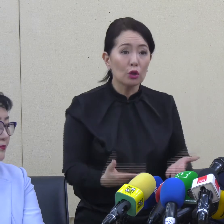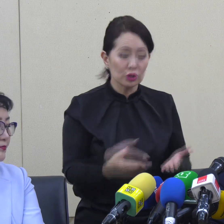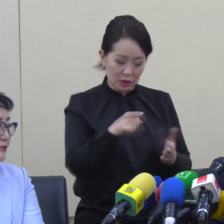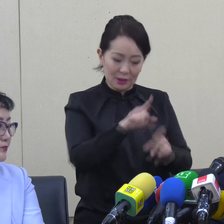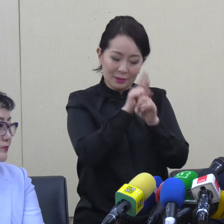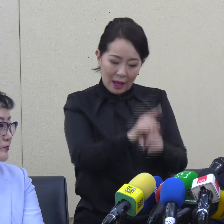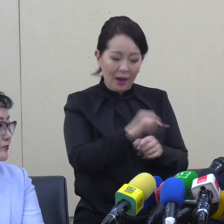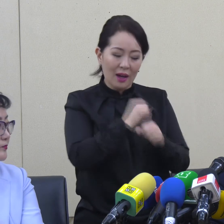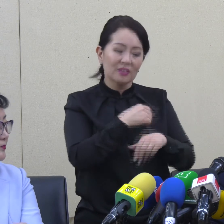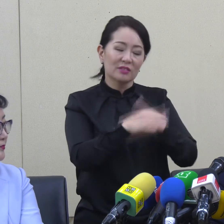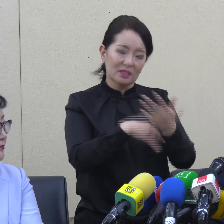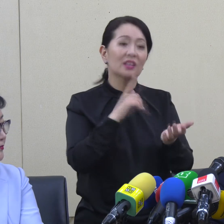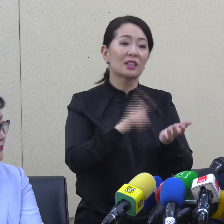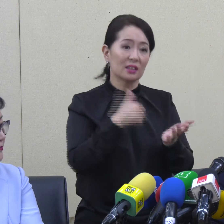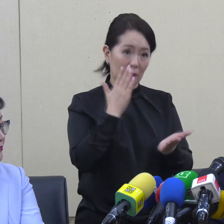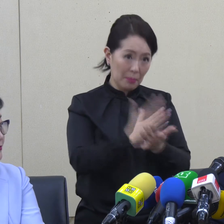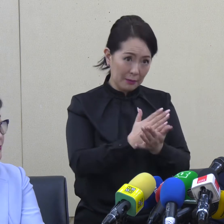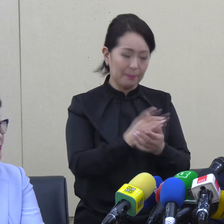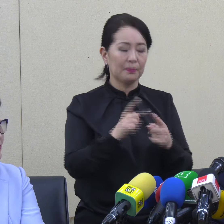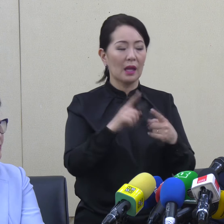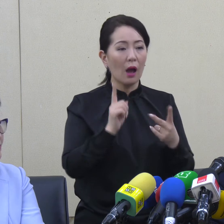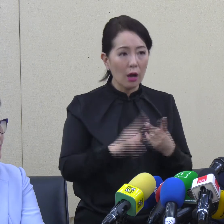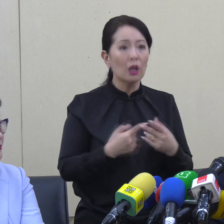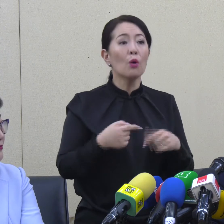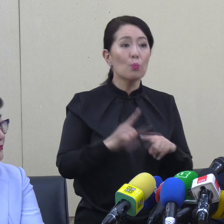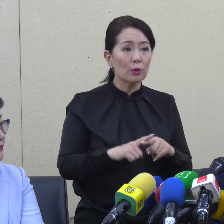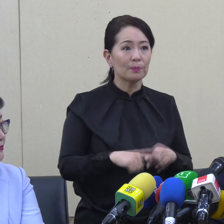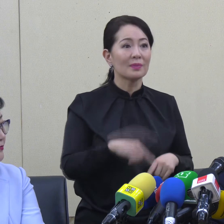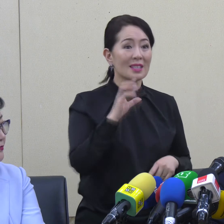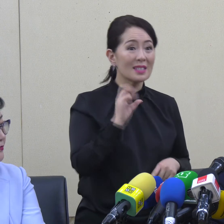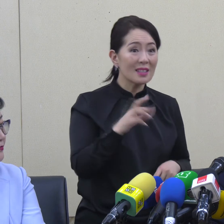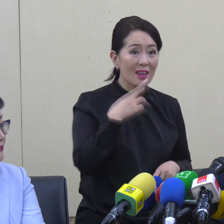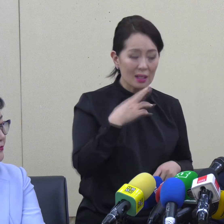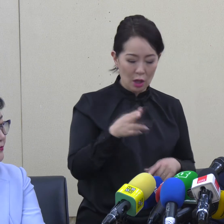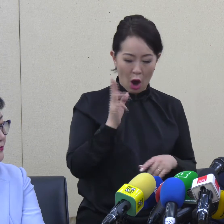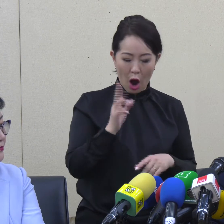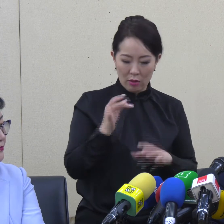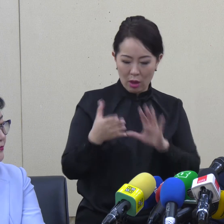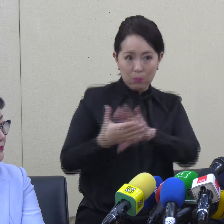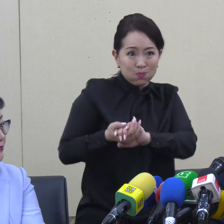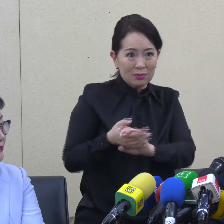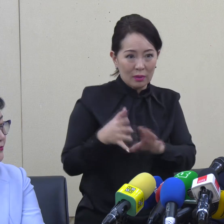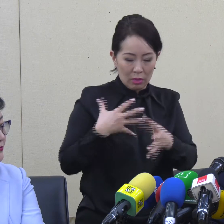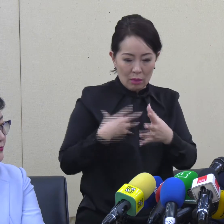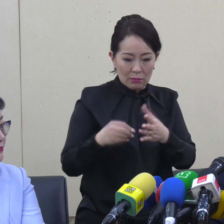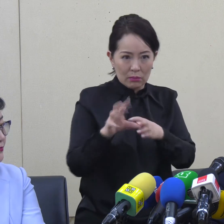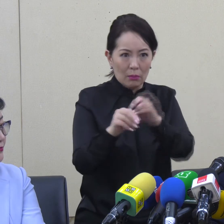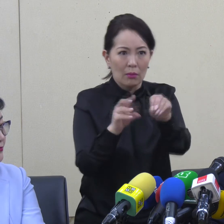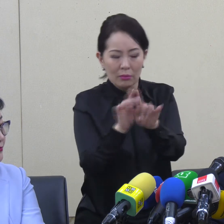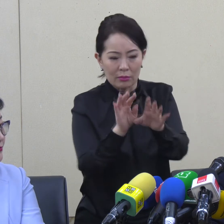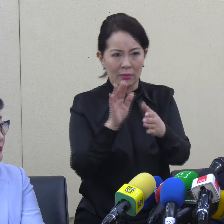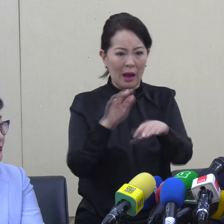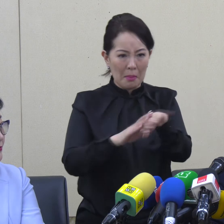байна. Мөн одоо сайн тэр хилдгэр контакт үүсгэж байгаа энэ болгоныг